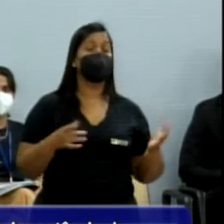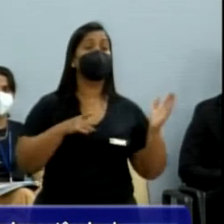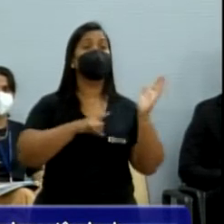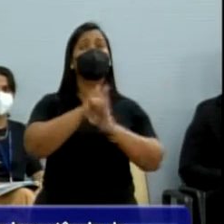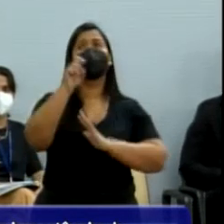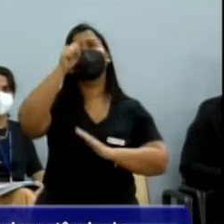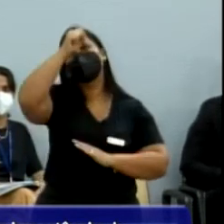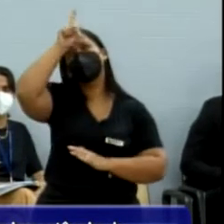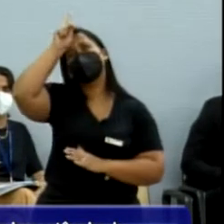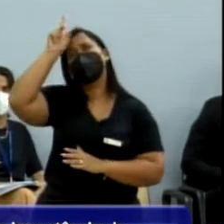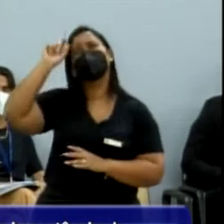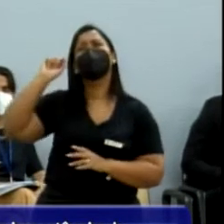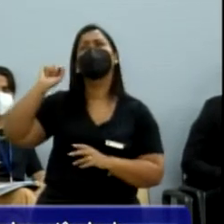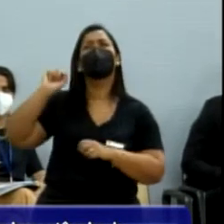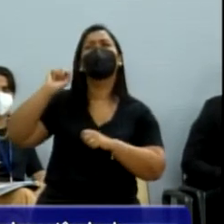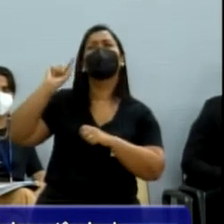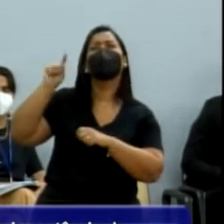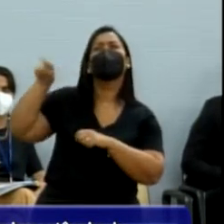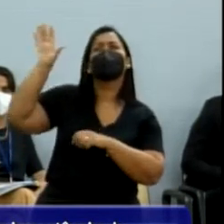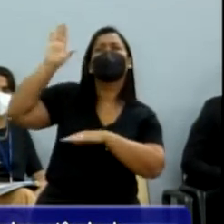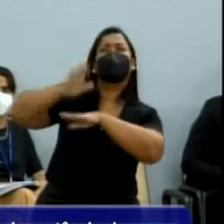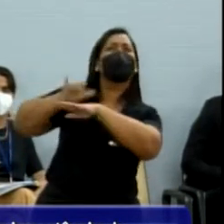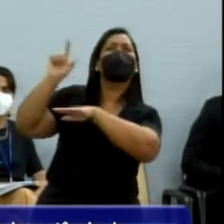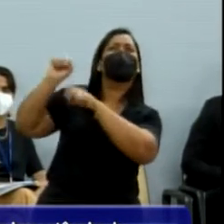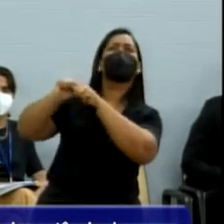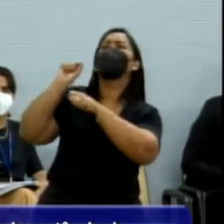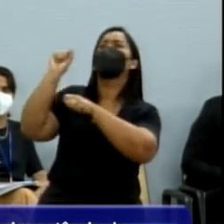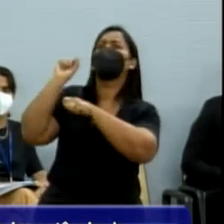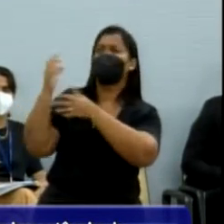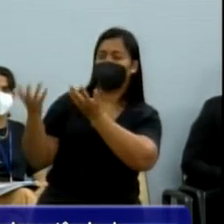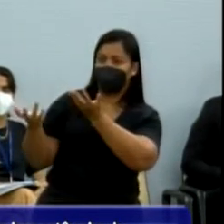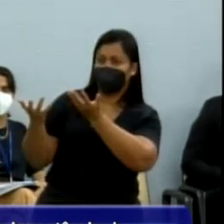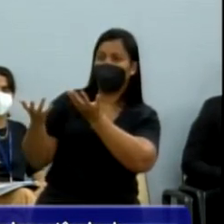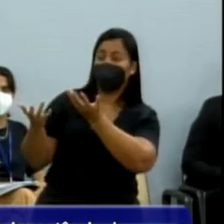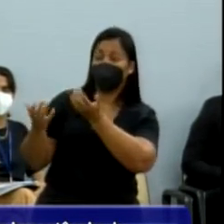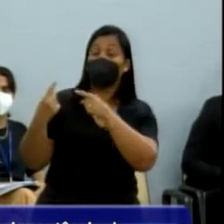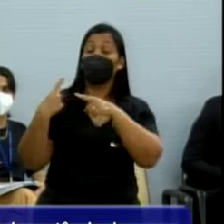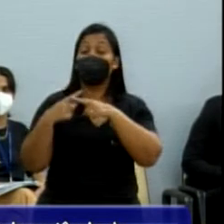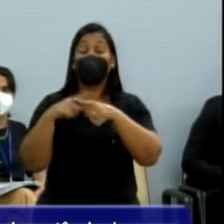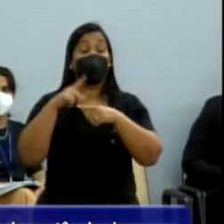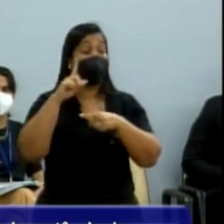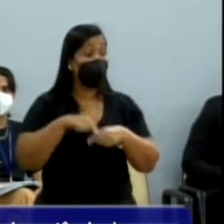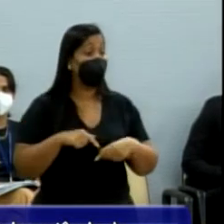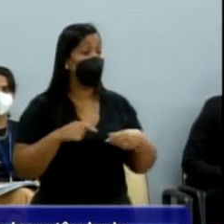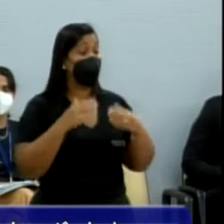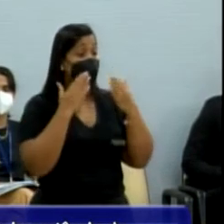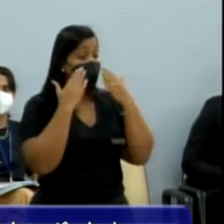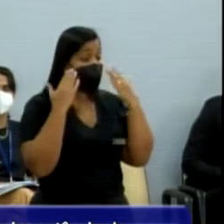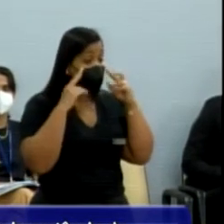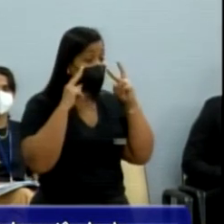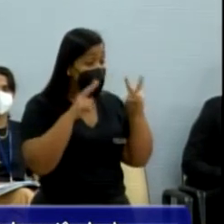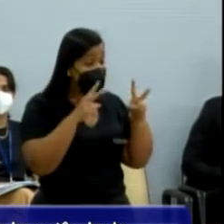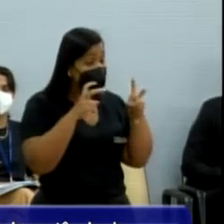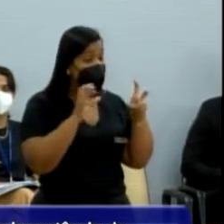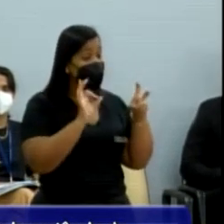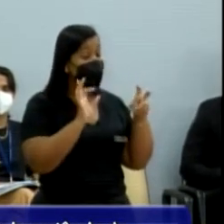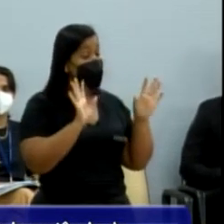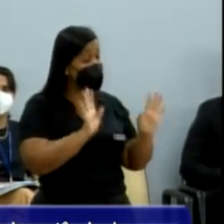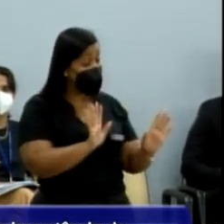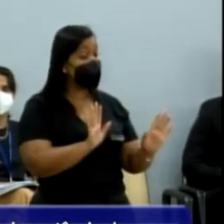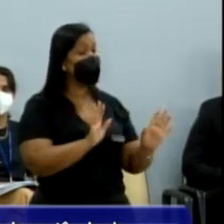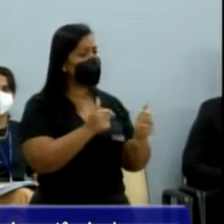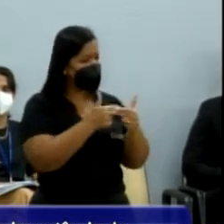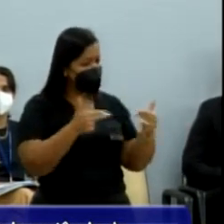prefeito é: o que está sendo feito? É uma coisa invisível, né? A gente não percebe isso, mas